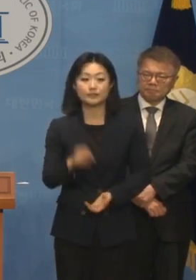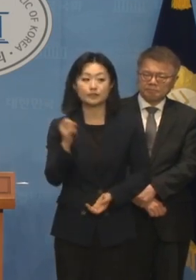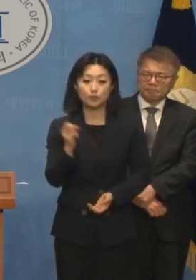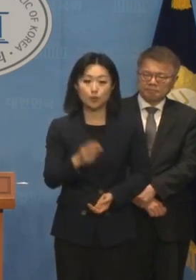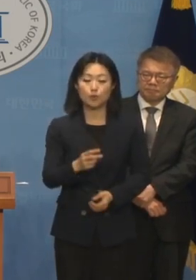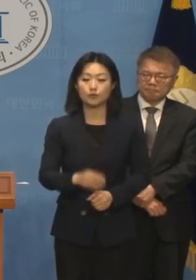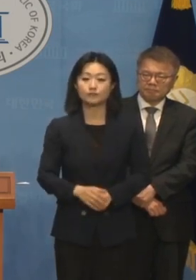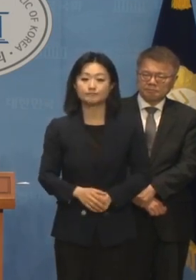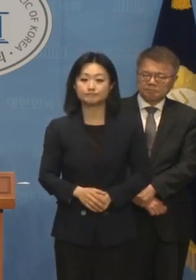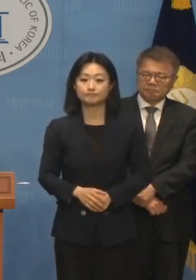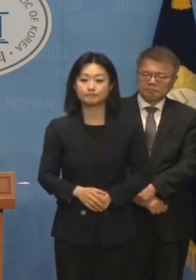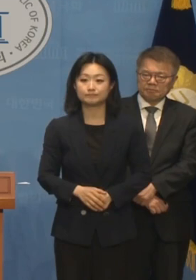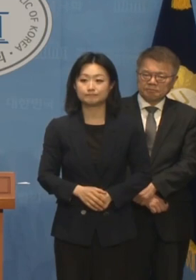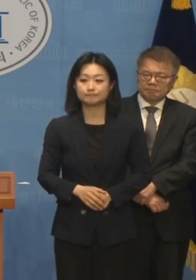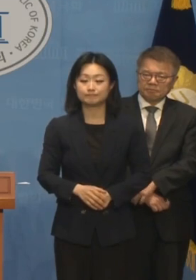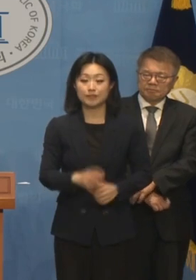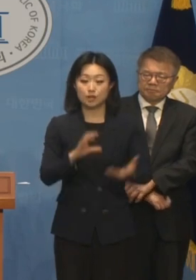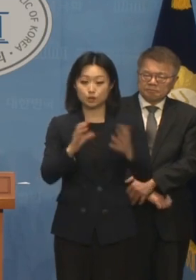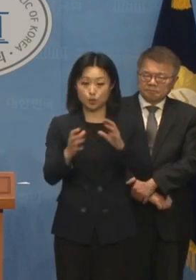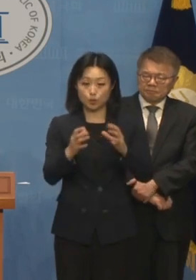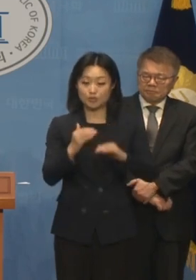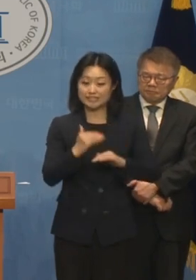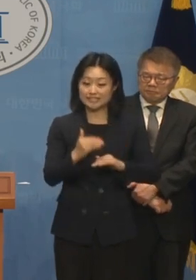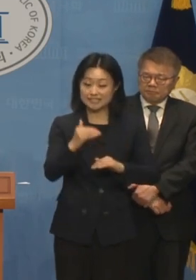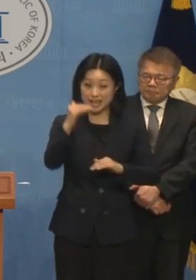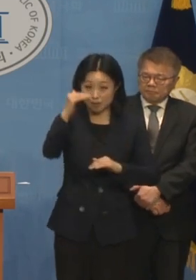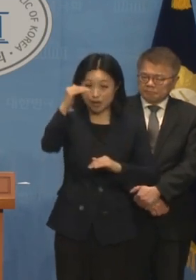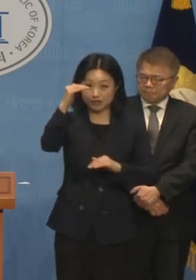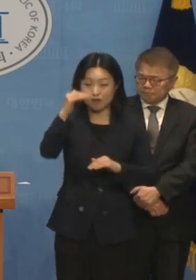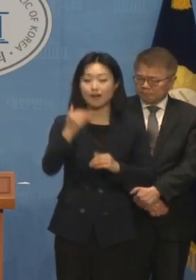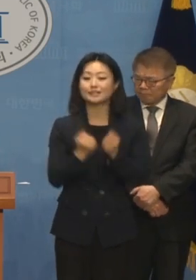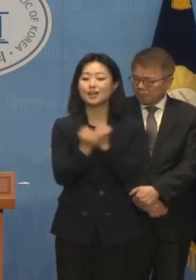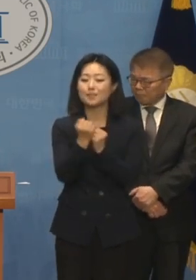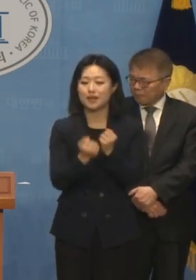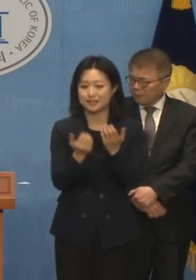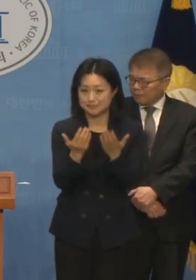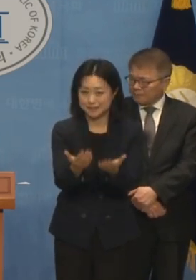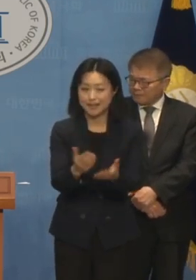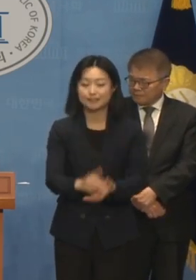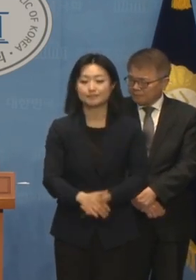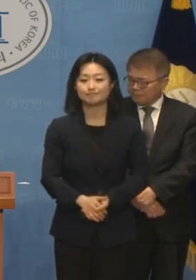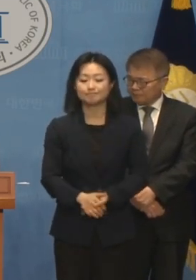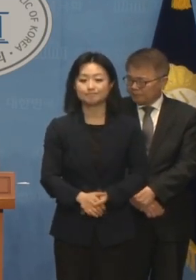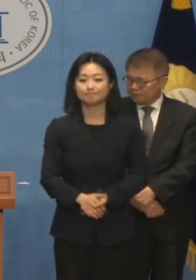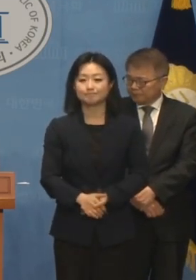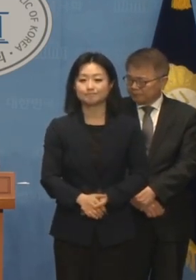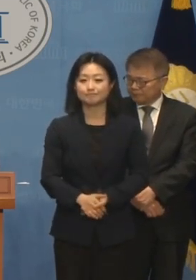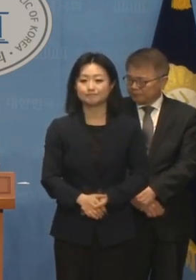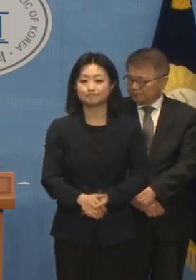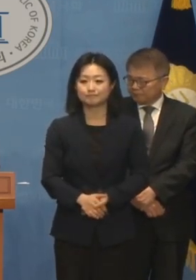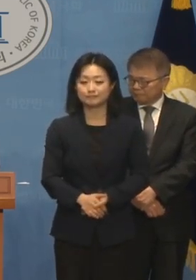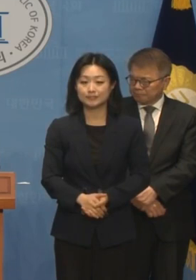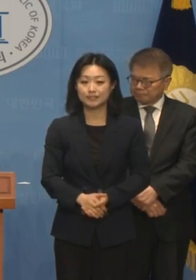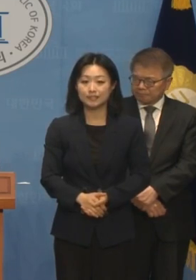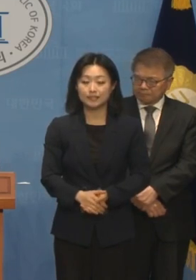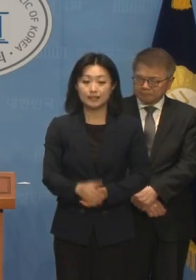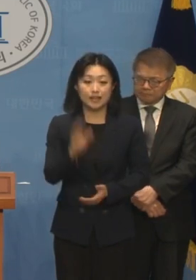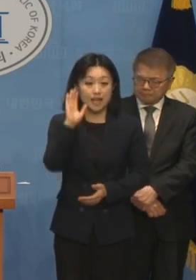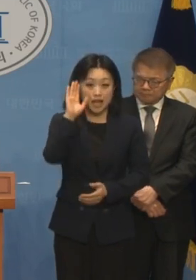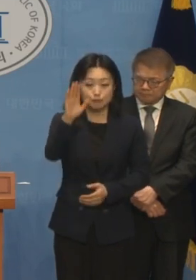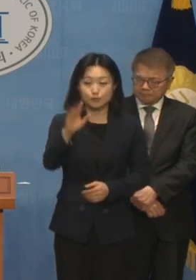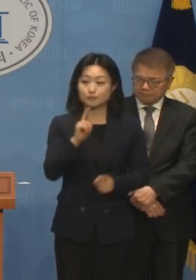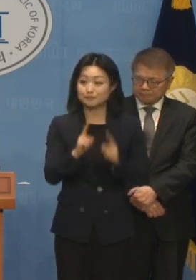이어서 수기 토론회 진행 과정에 대해서 말씀드리겠습니다. 수기 토론회는